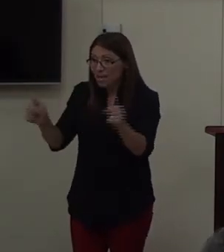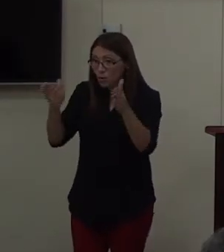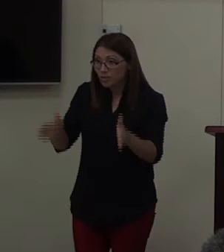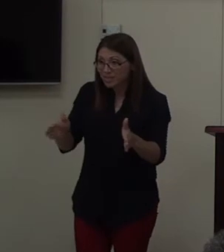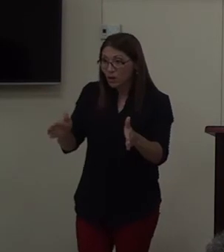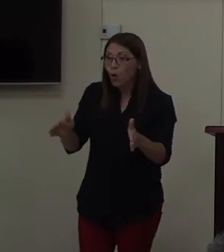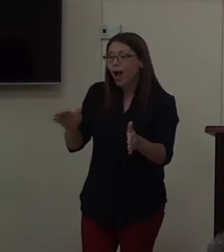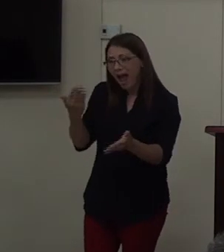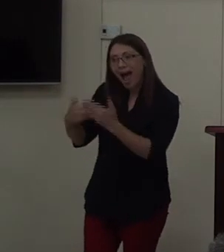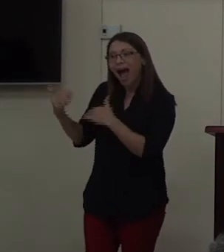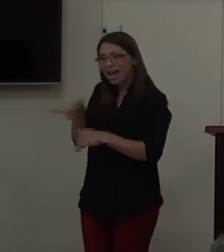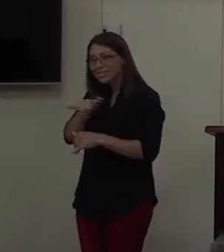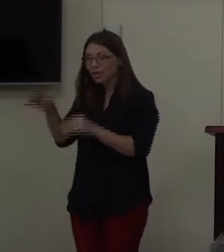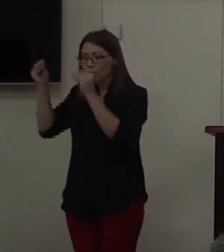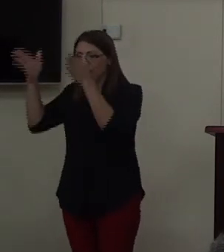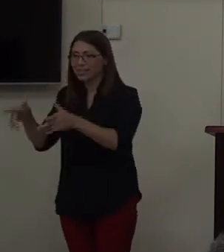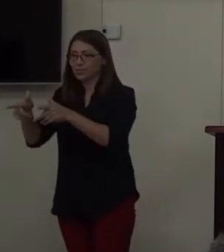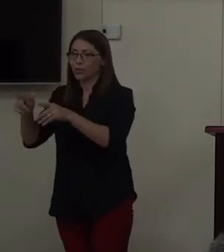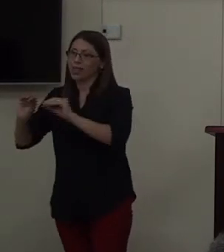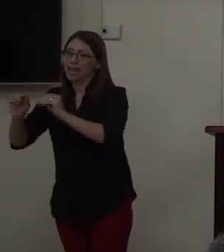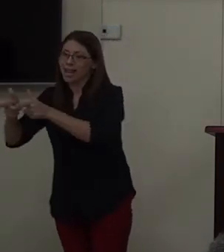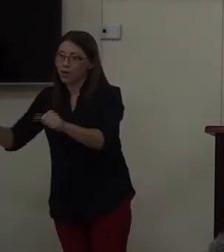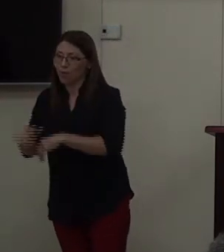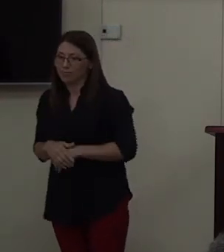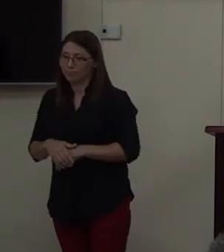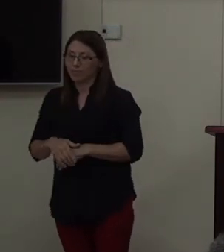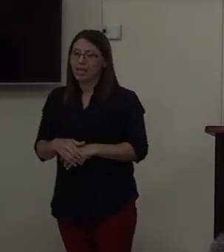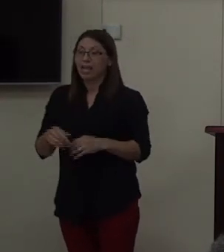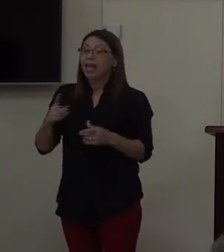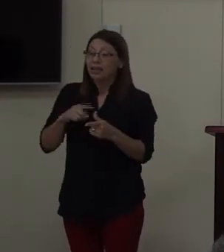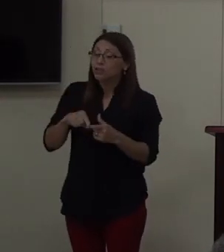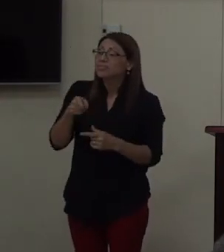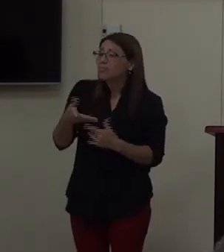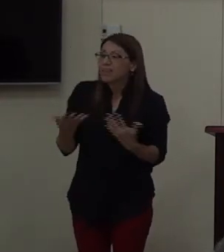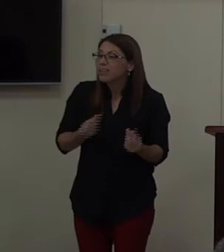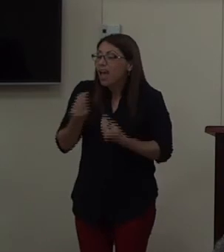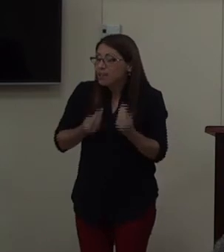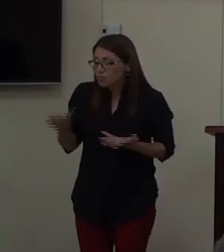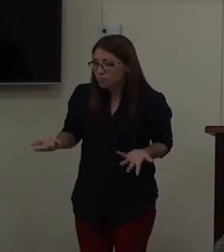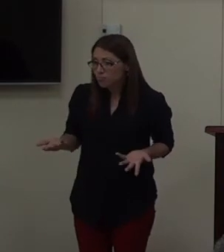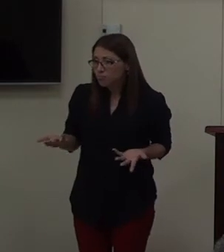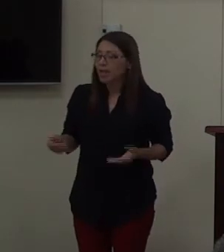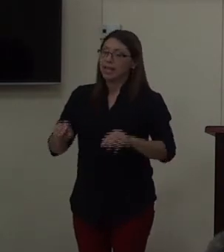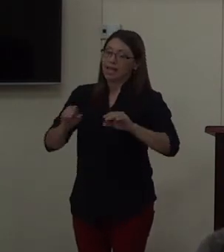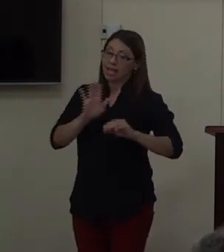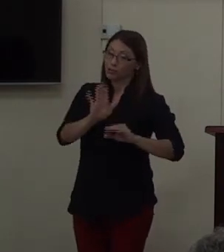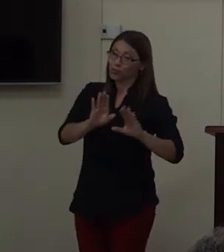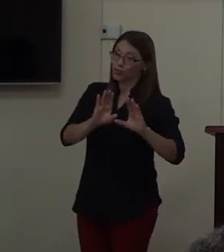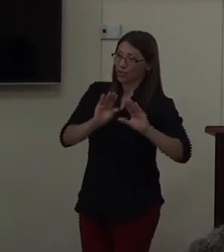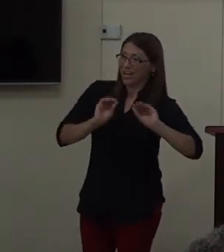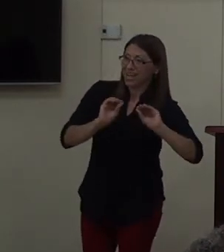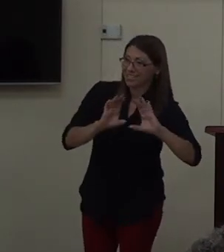lengua, ¿verdad? Él es el que se ha constituido en planificación lingüística. ¿Y qué ha hecho entonces? Enseñar en sus clases de